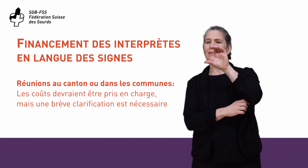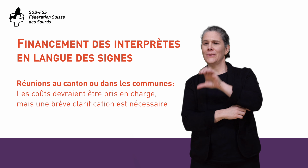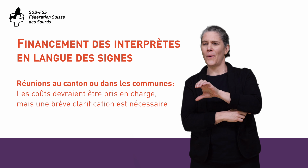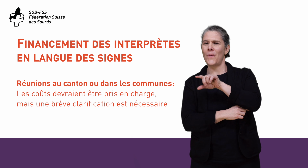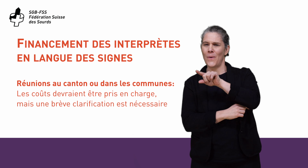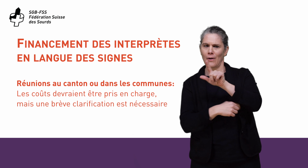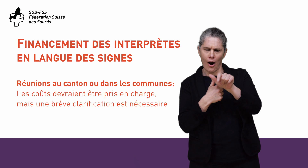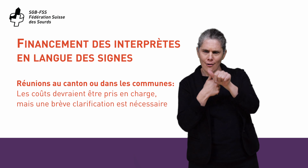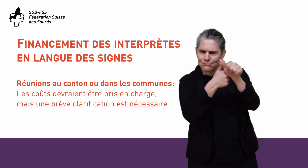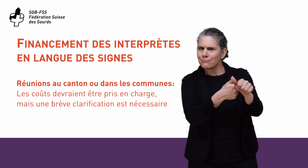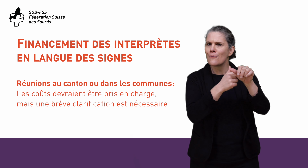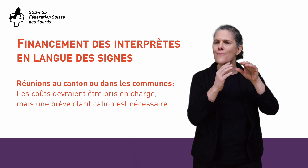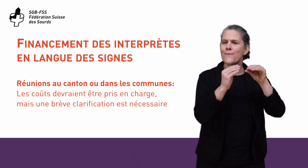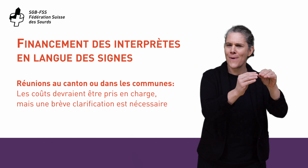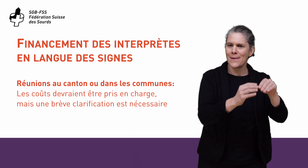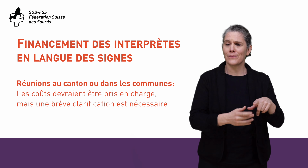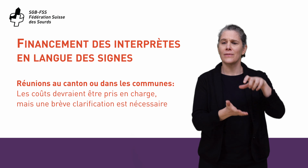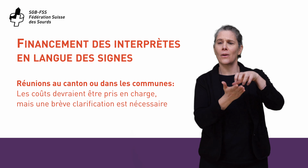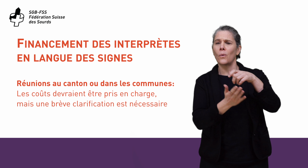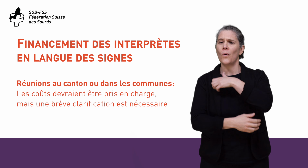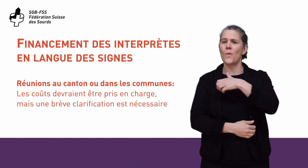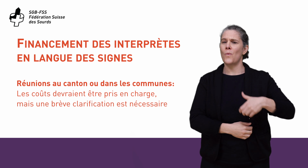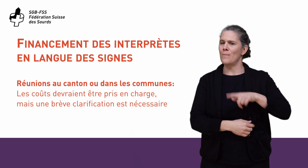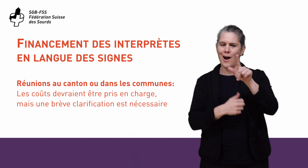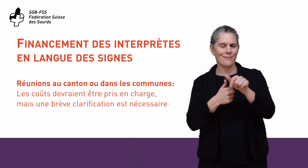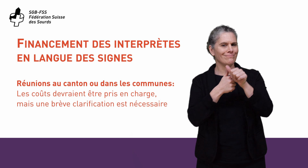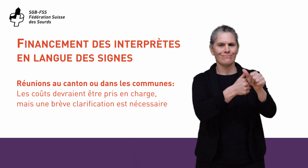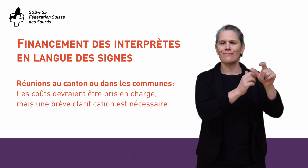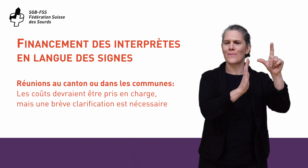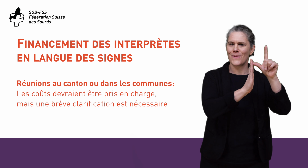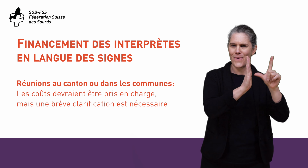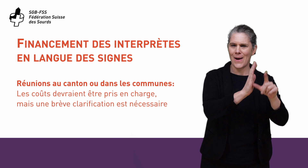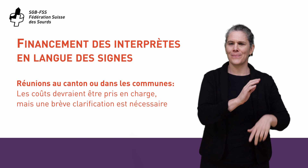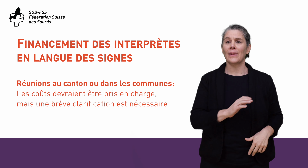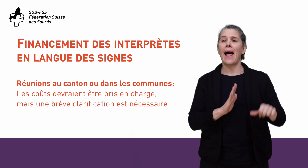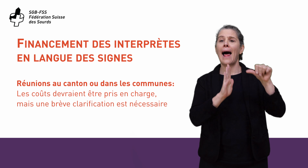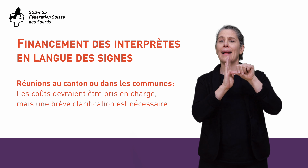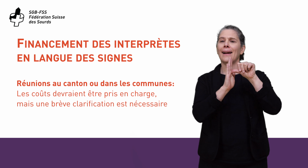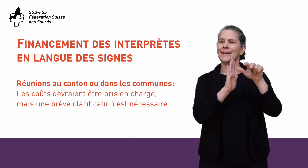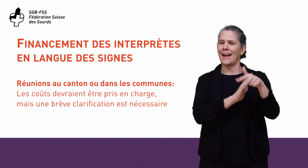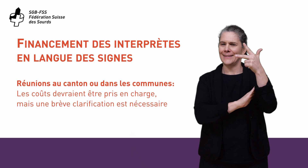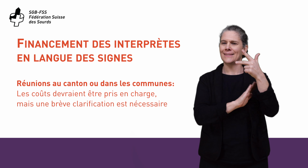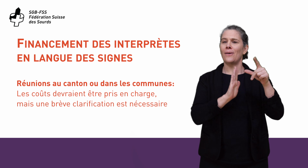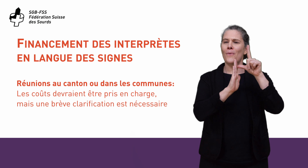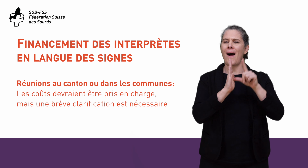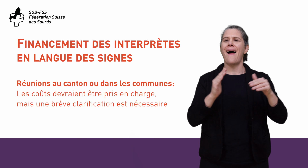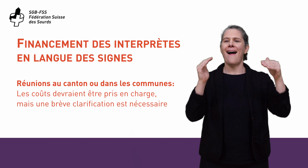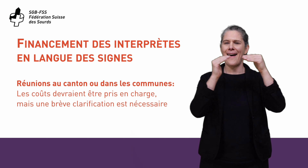n'est pas applicable. L'article 13 de la Loi sur l'égalité des personnes handicapées